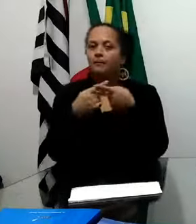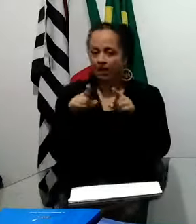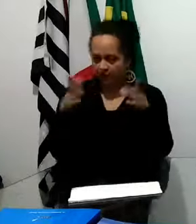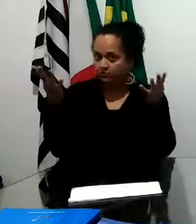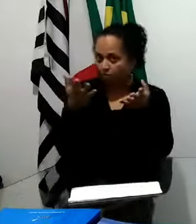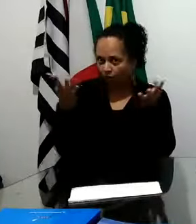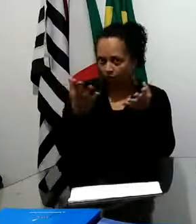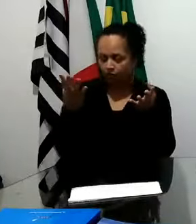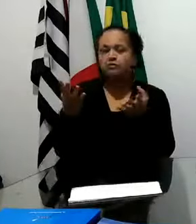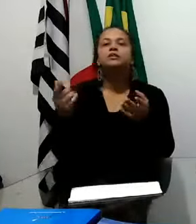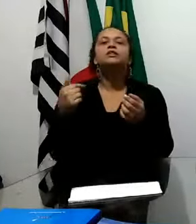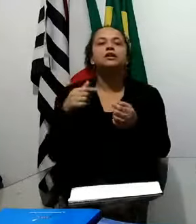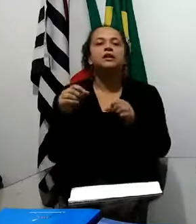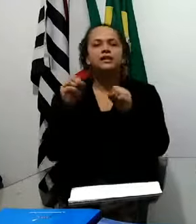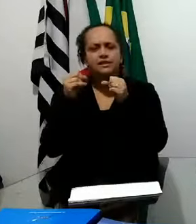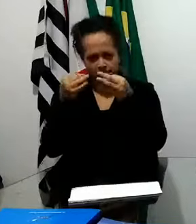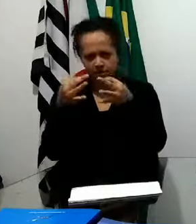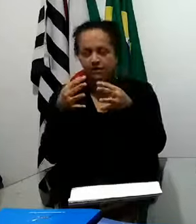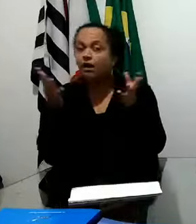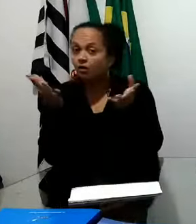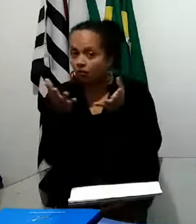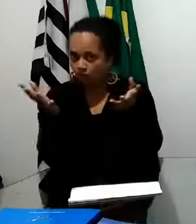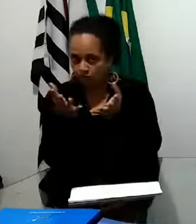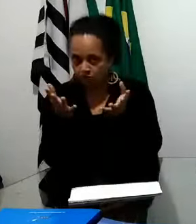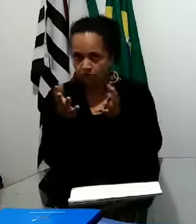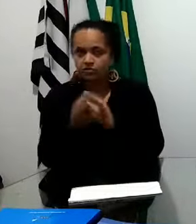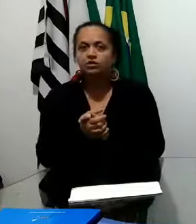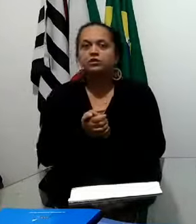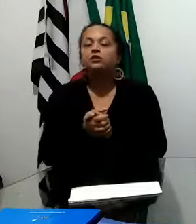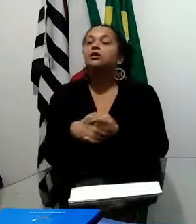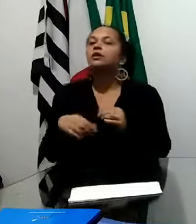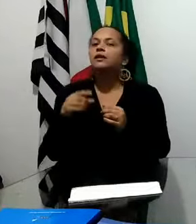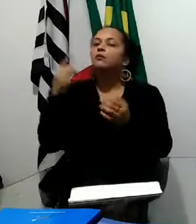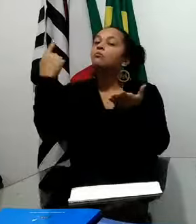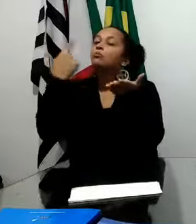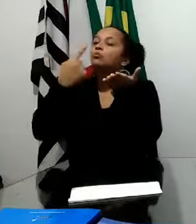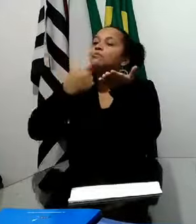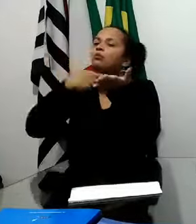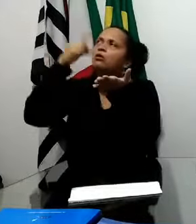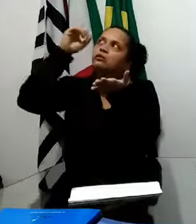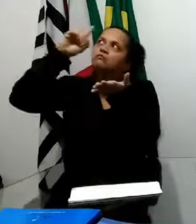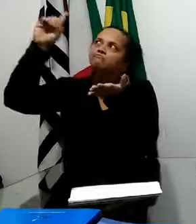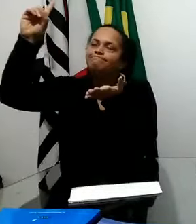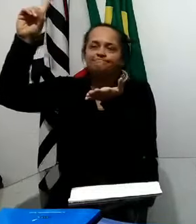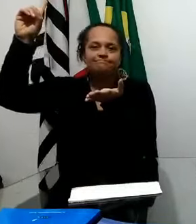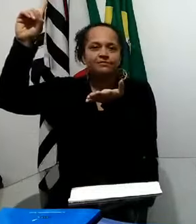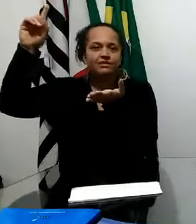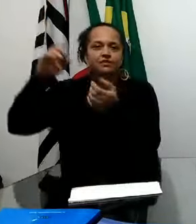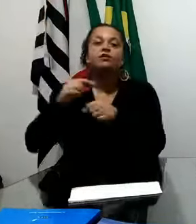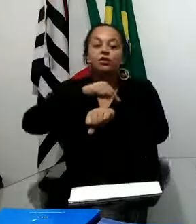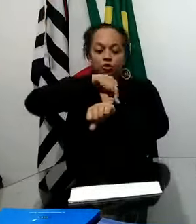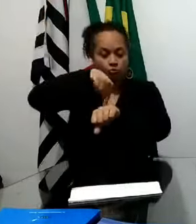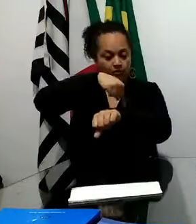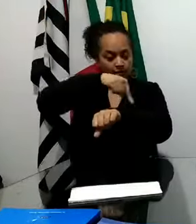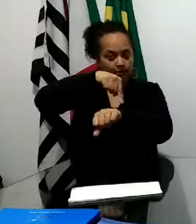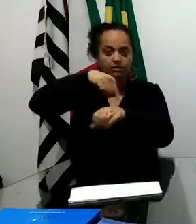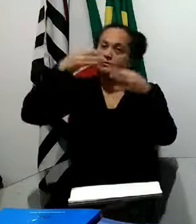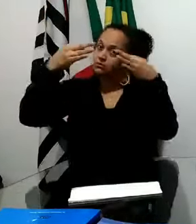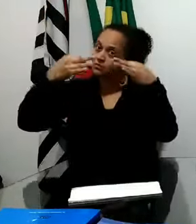o que eu quero ficar com vocês hoje, é sobre essa questão do propósito de Deus e discernir o tempo de Deus